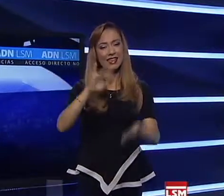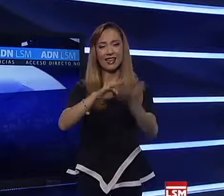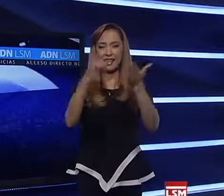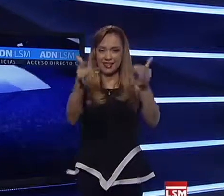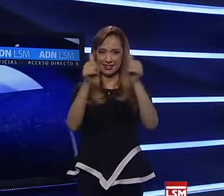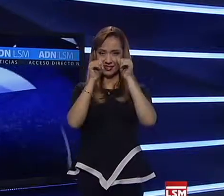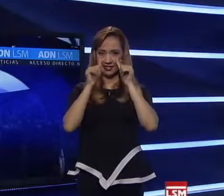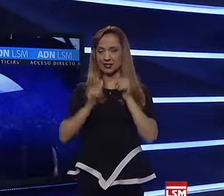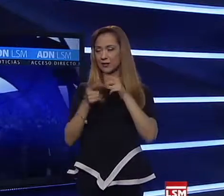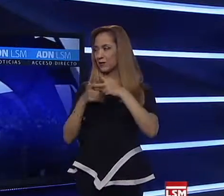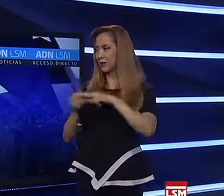Comenzamos.